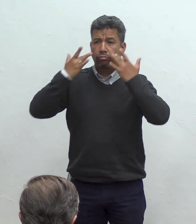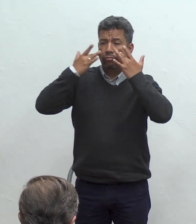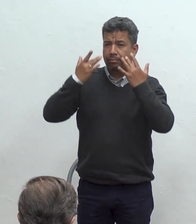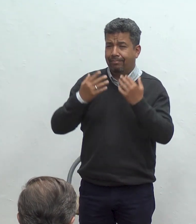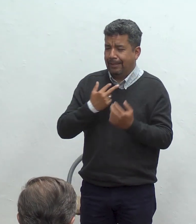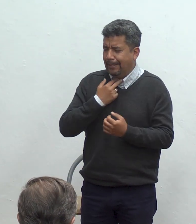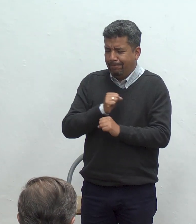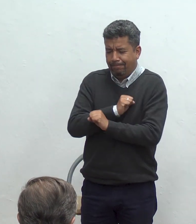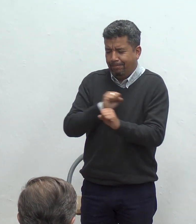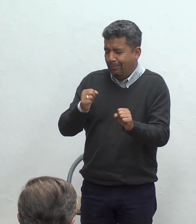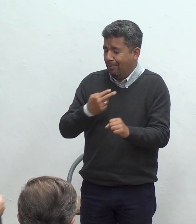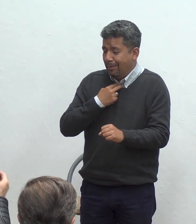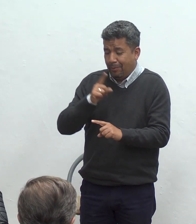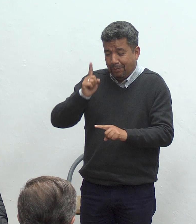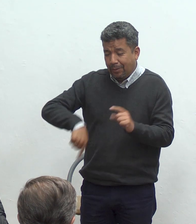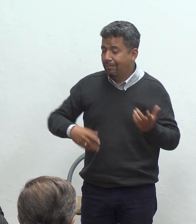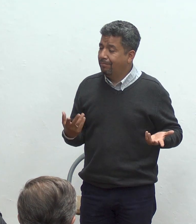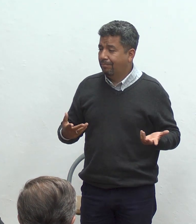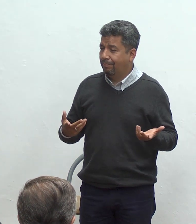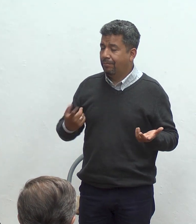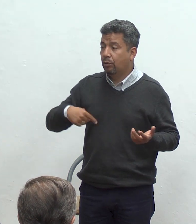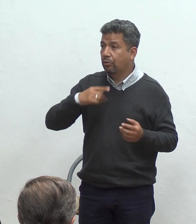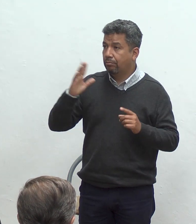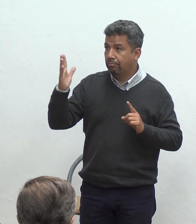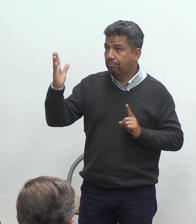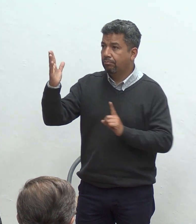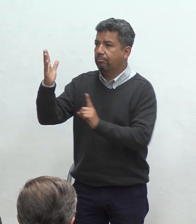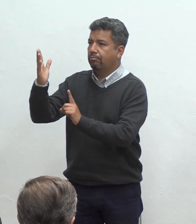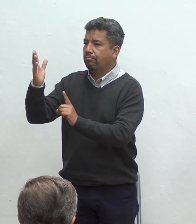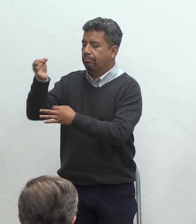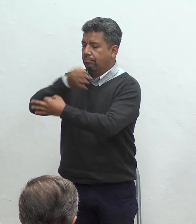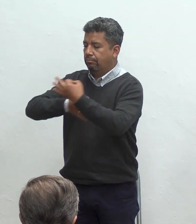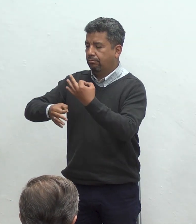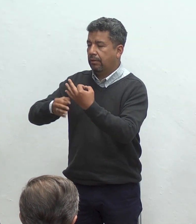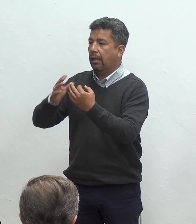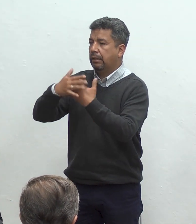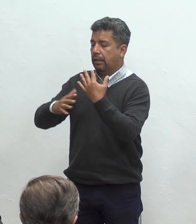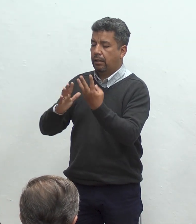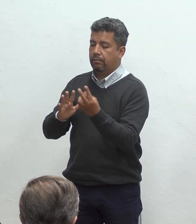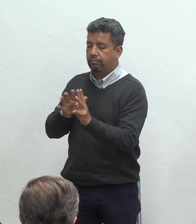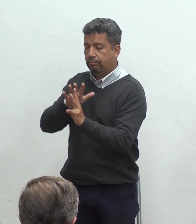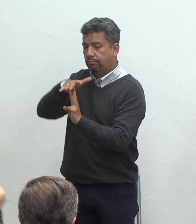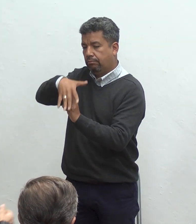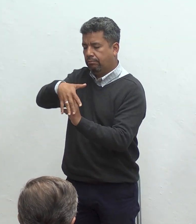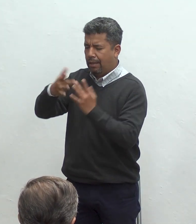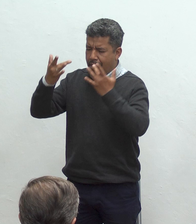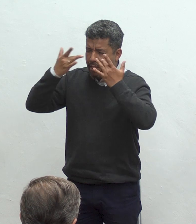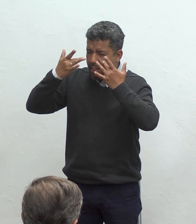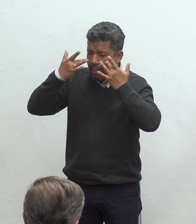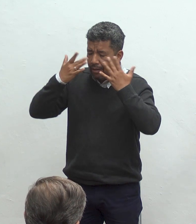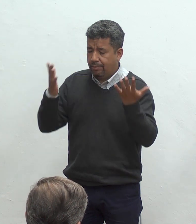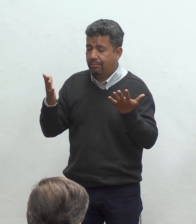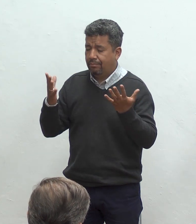no podemos y no alcanzamos. Nosotros nos presentamos por la sangre preciosa del Cordero, sin mancha, sin